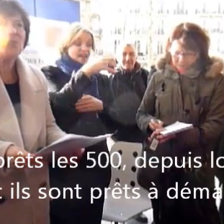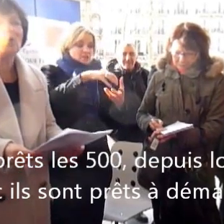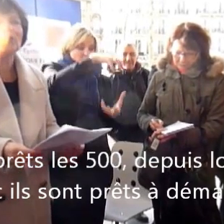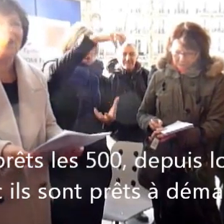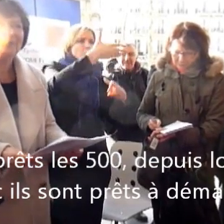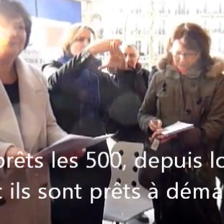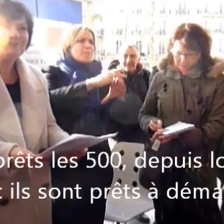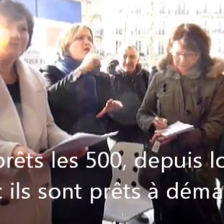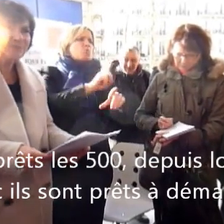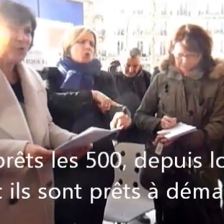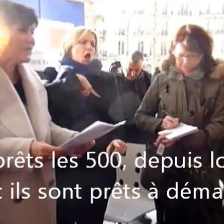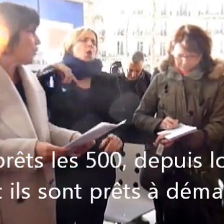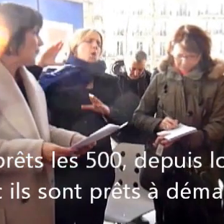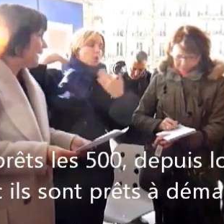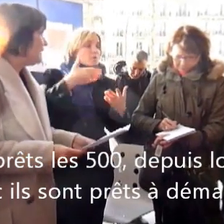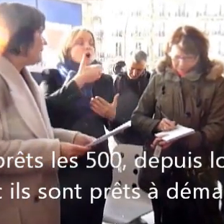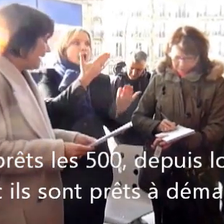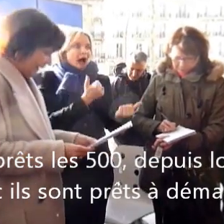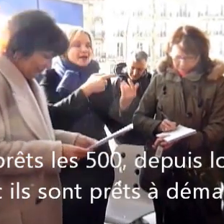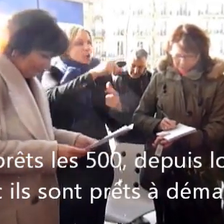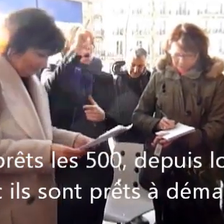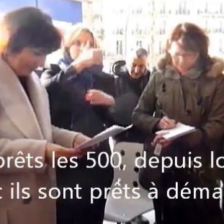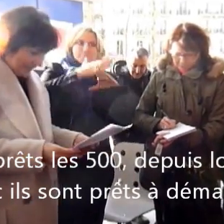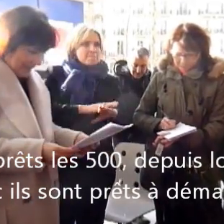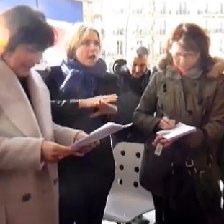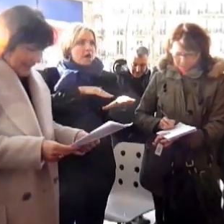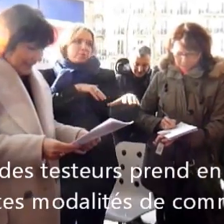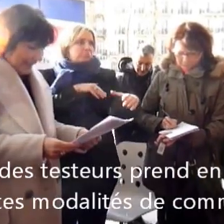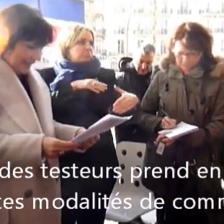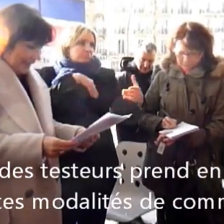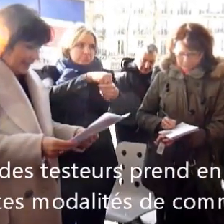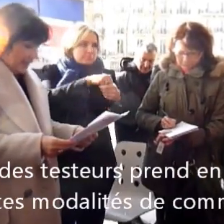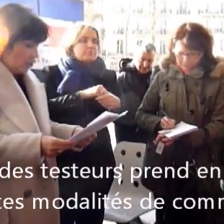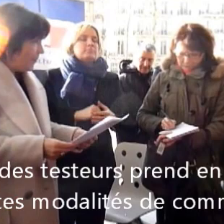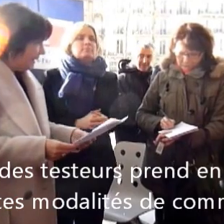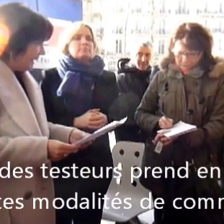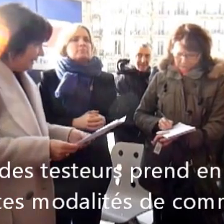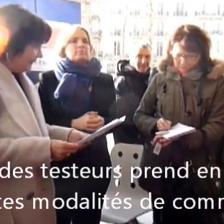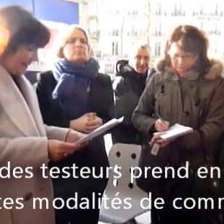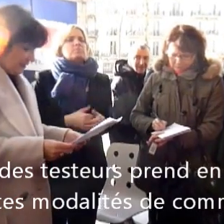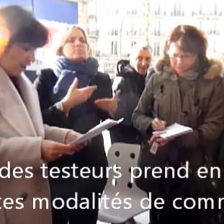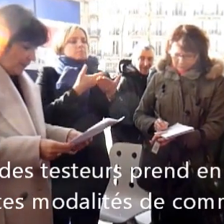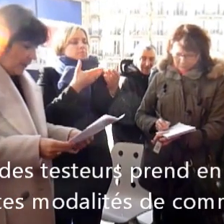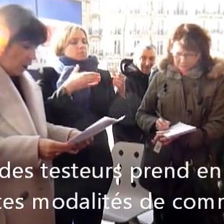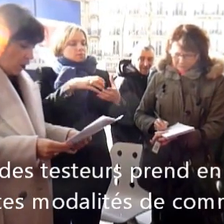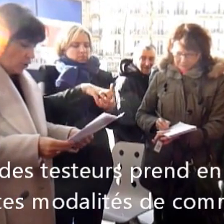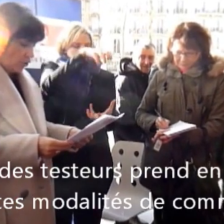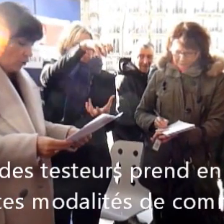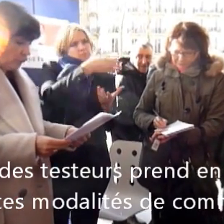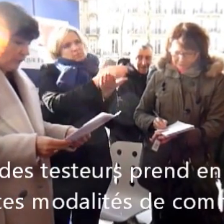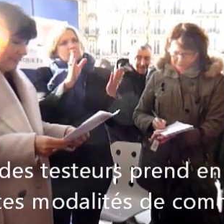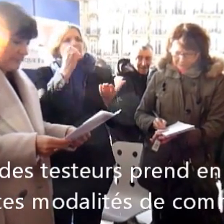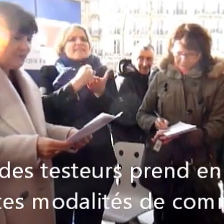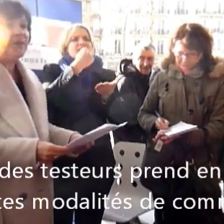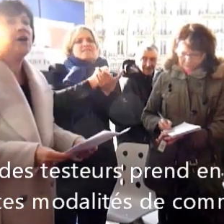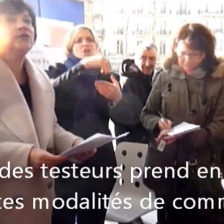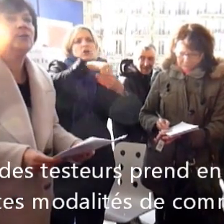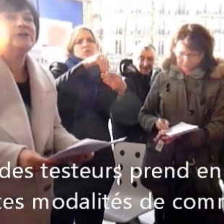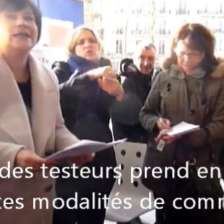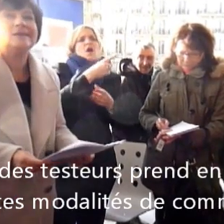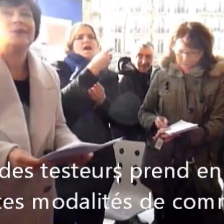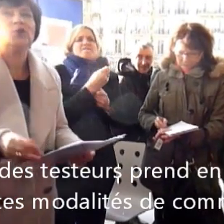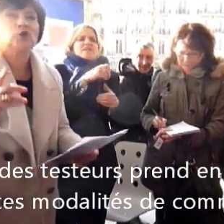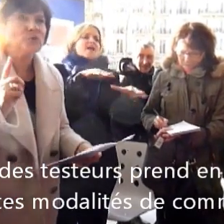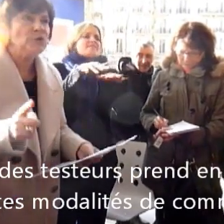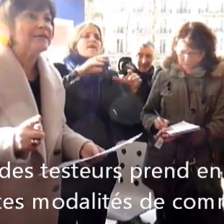500, depuis longtemps. Donc ils sont prêts à démarrer. Le panel des testeurs prend en compte les